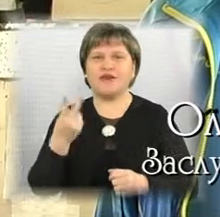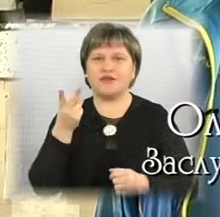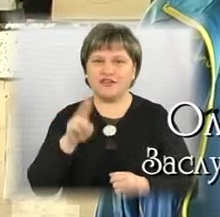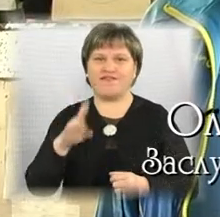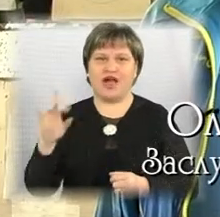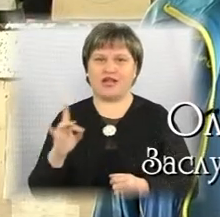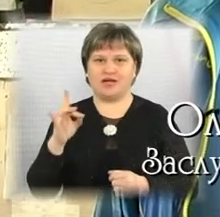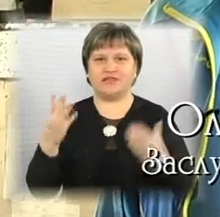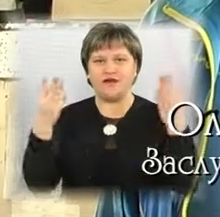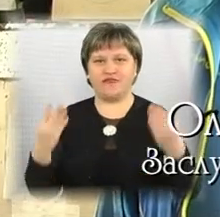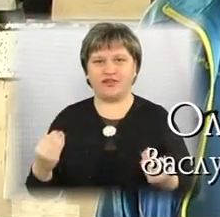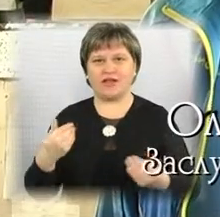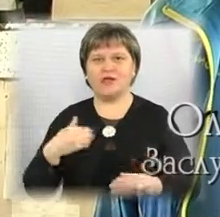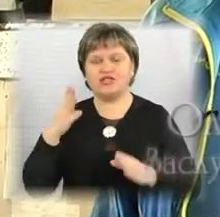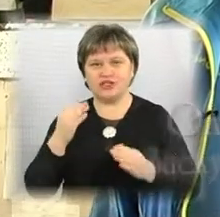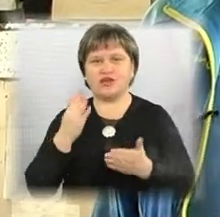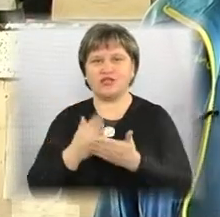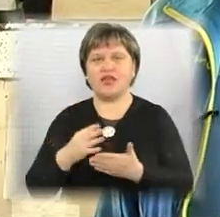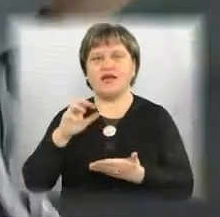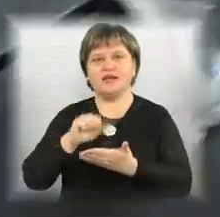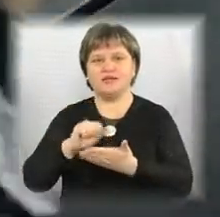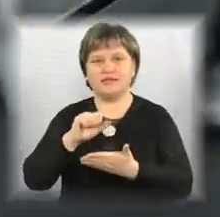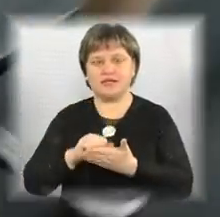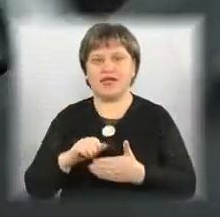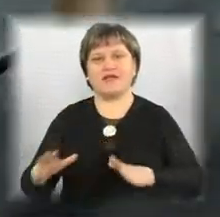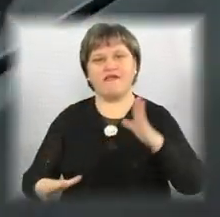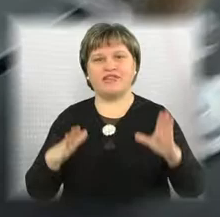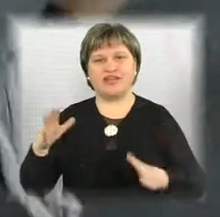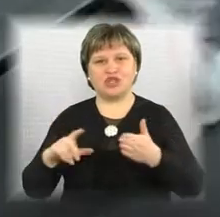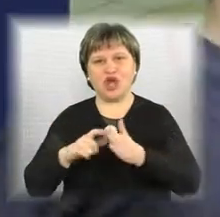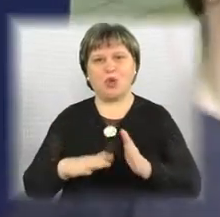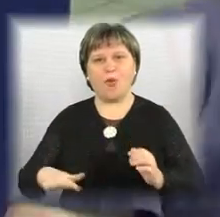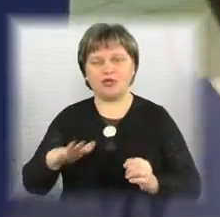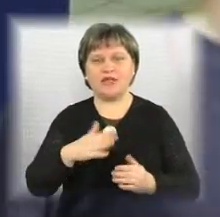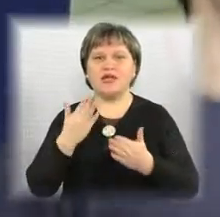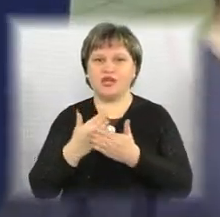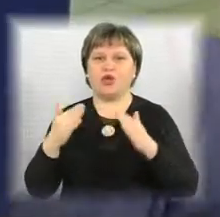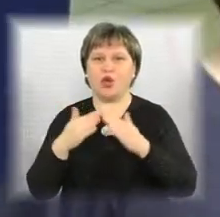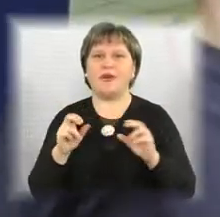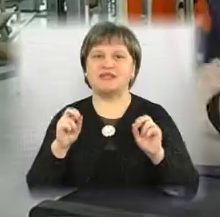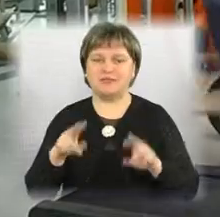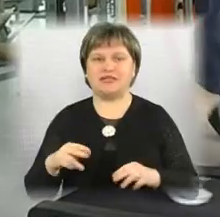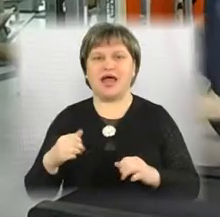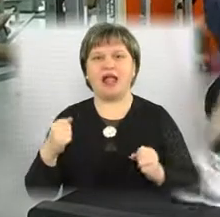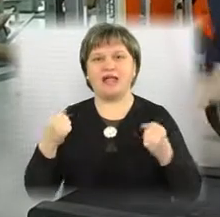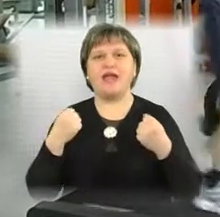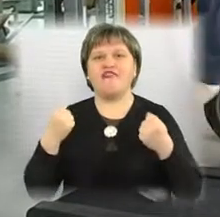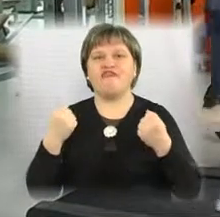це не рахуємо ще заняття в тренажерному залі, ще не рахуємо вдома спеціальні вправи, які